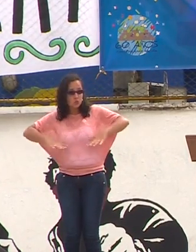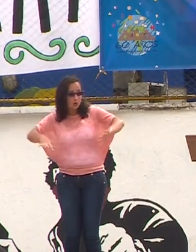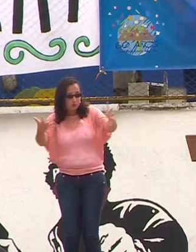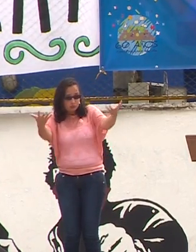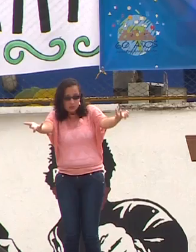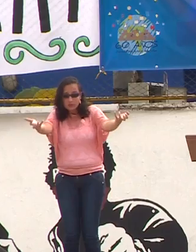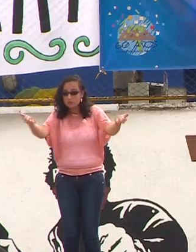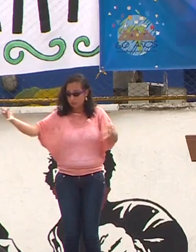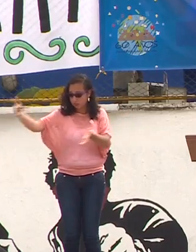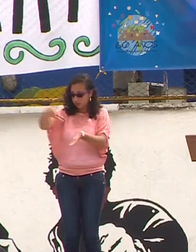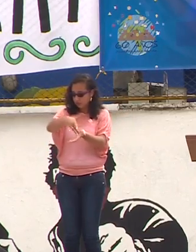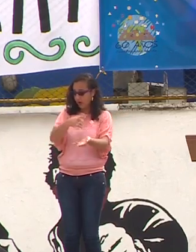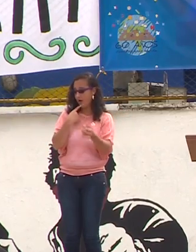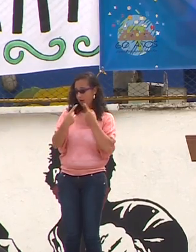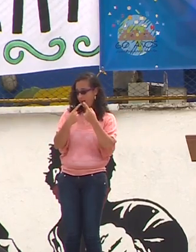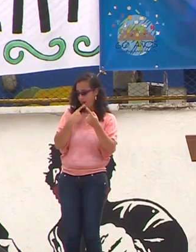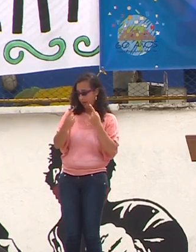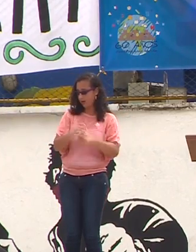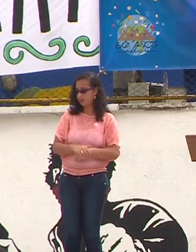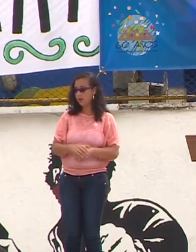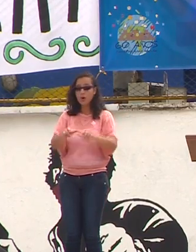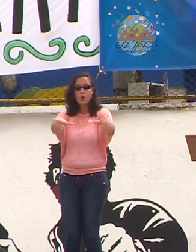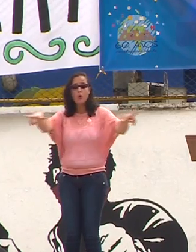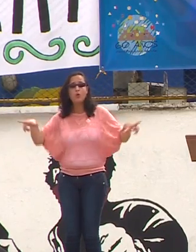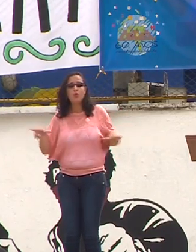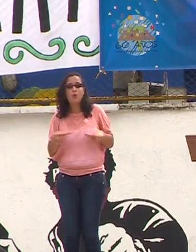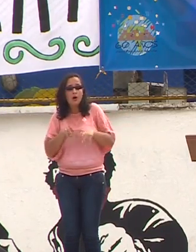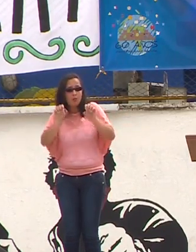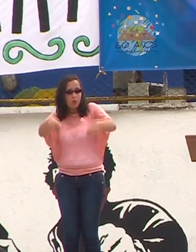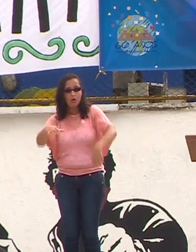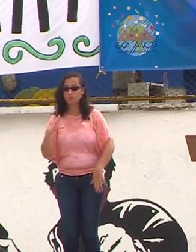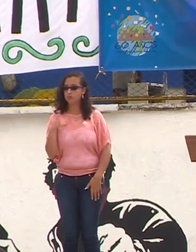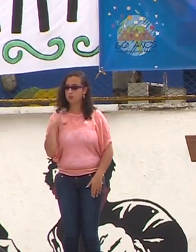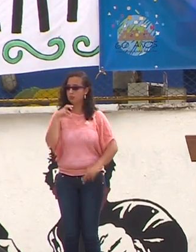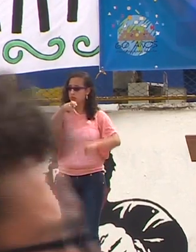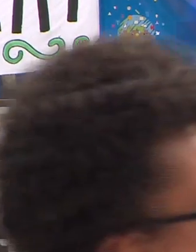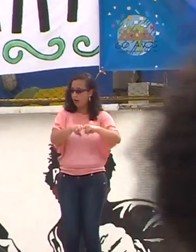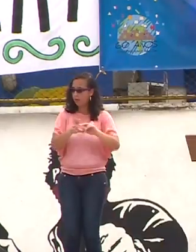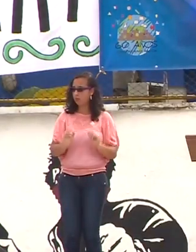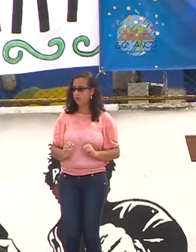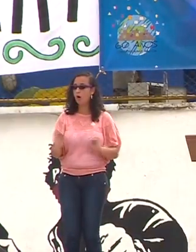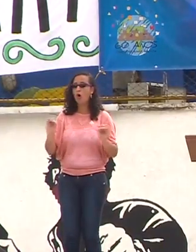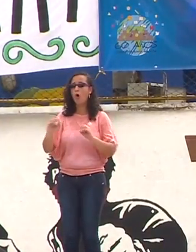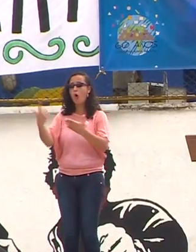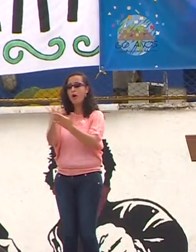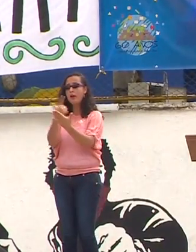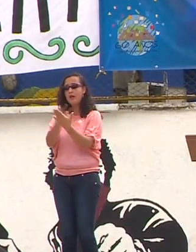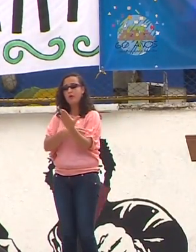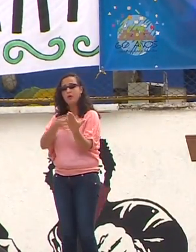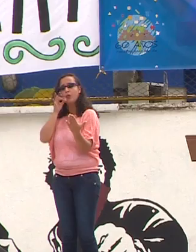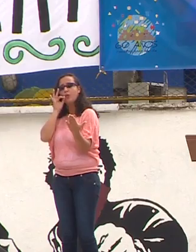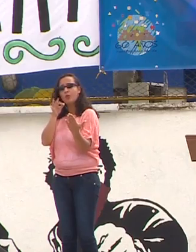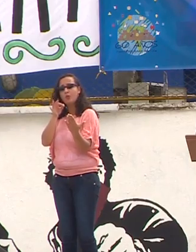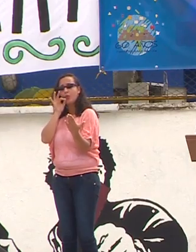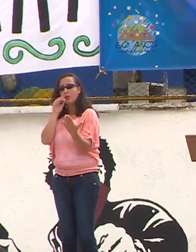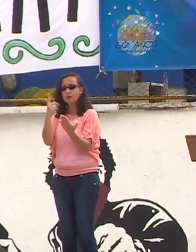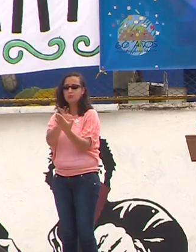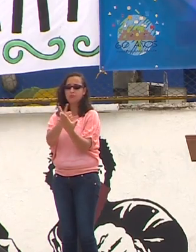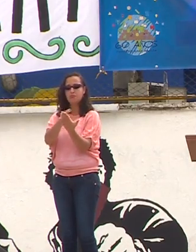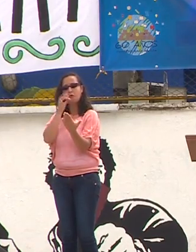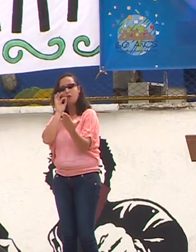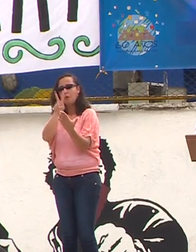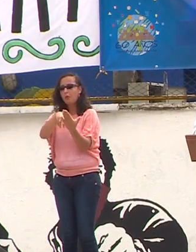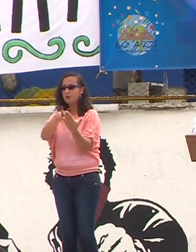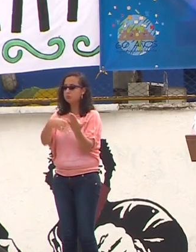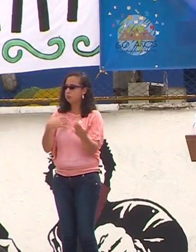conversar, tenga donde sentarse, pueda tomar un libro y tomarse un cafecito tranquilamente.